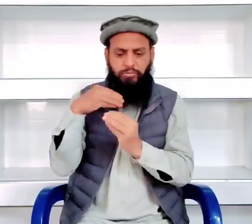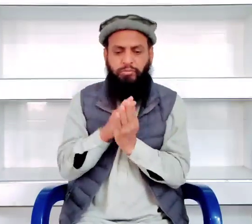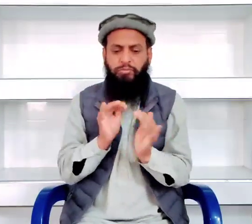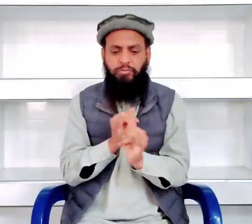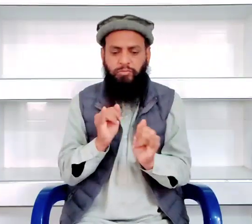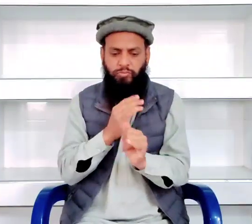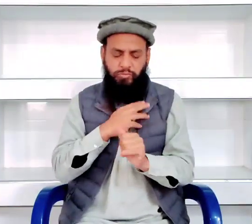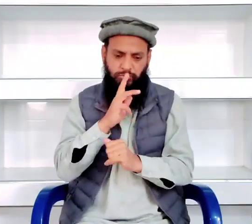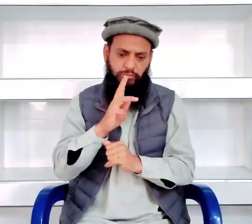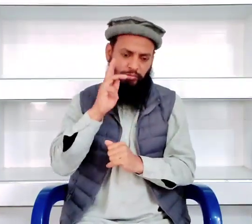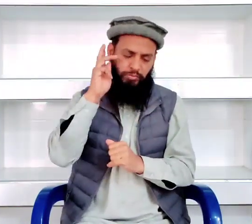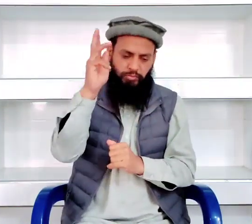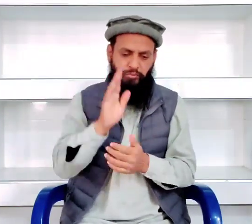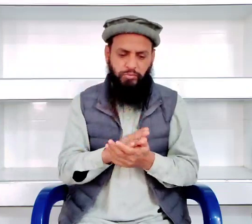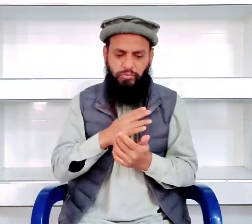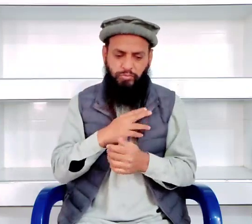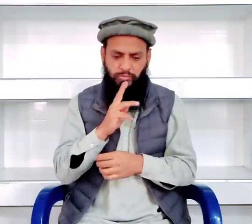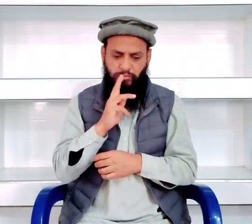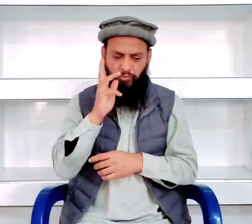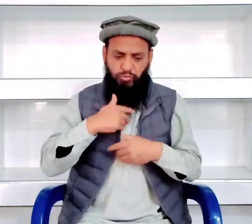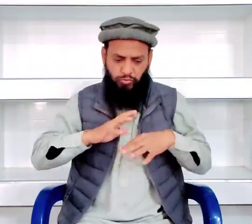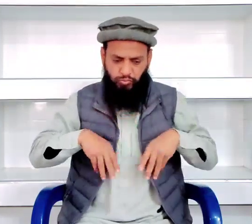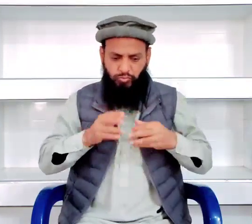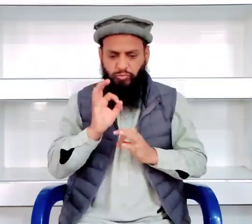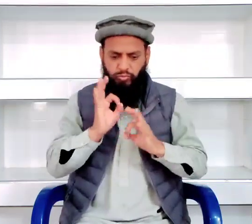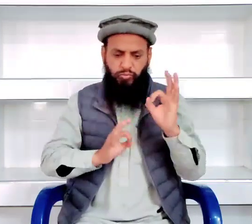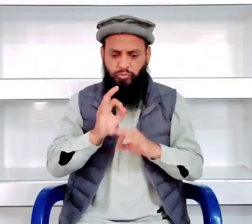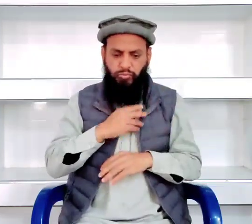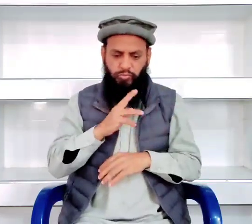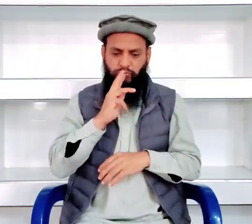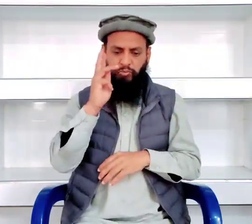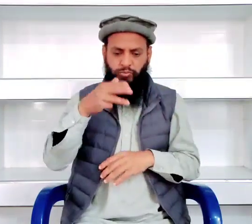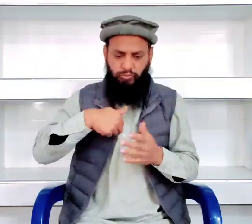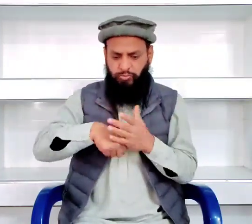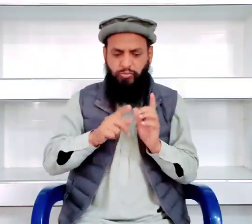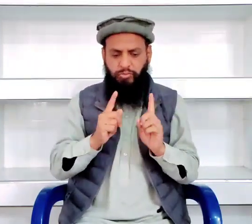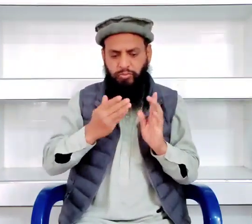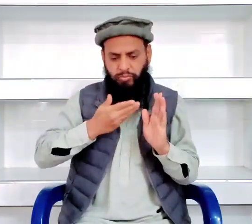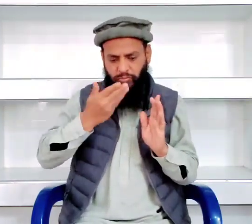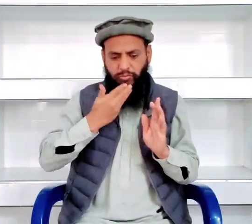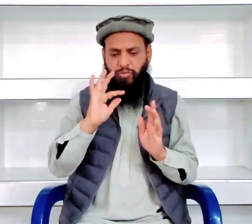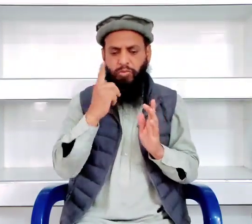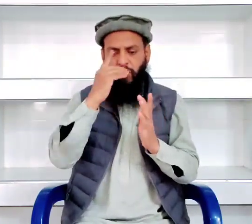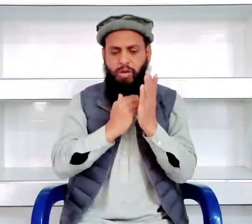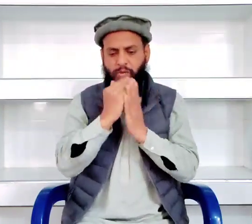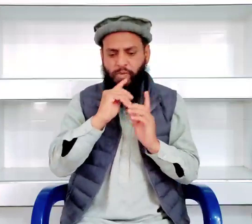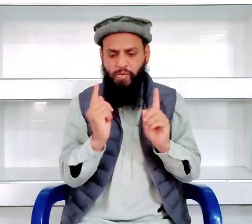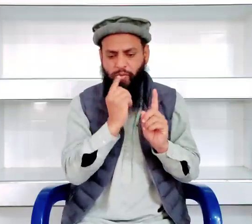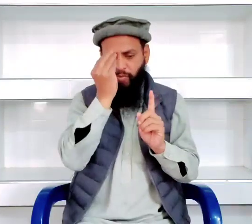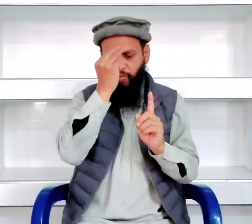فلا مضل له ومن یضلل فلا هادی له واشهد ان لا اله الا اللہ وحدہ لا شریک له